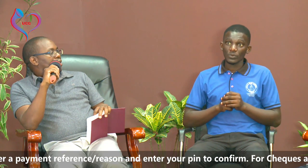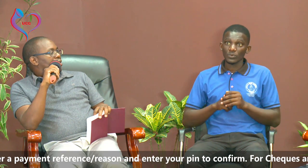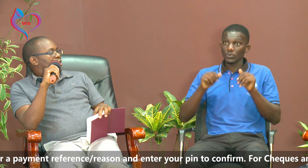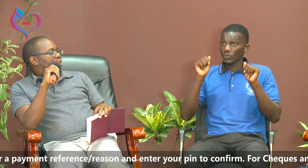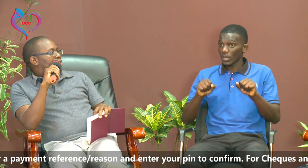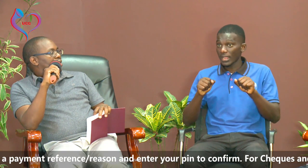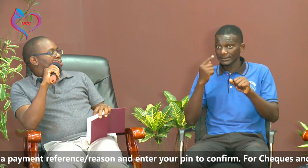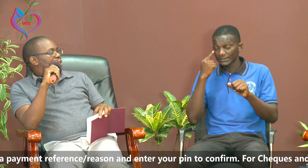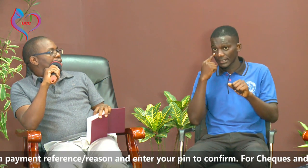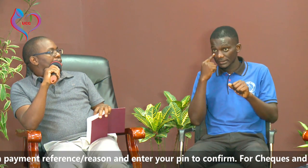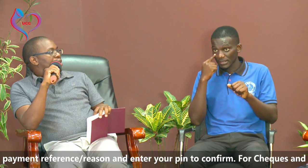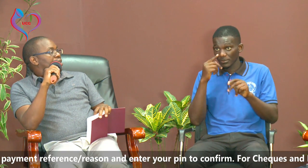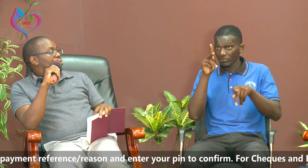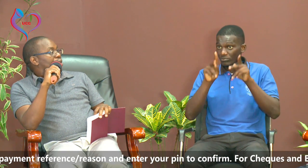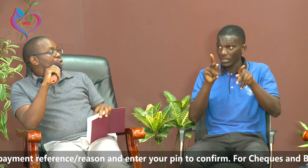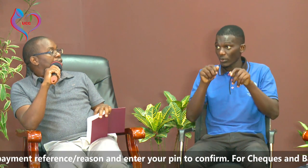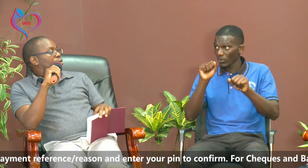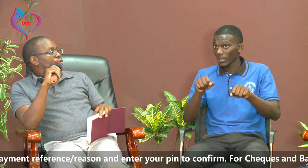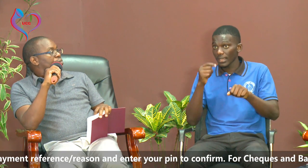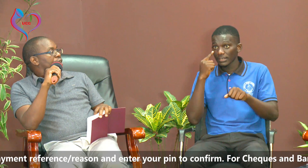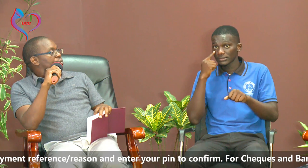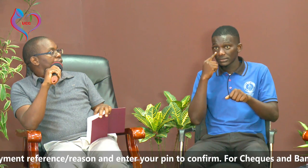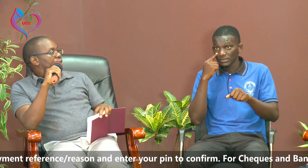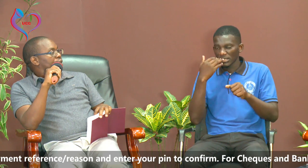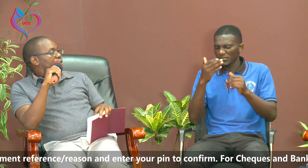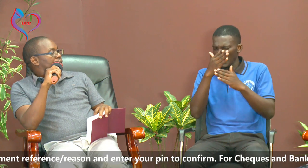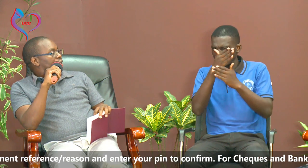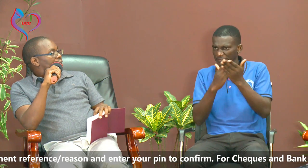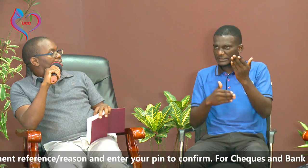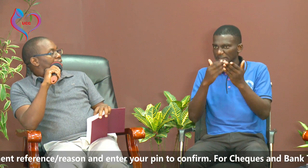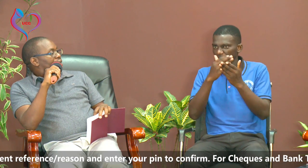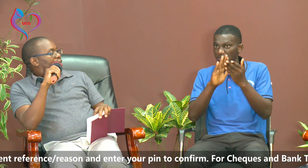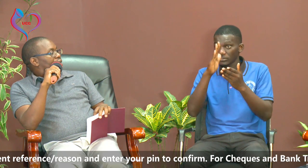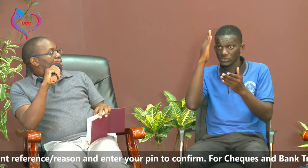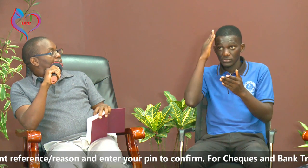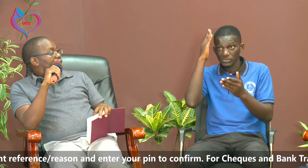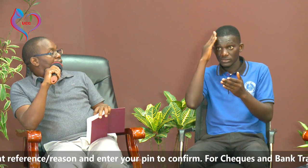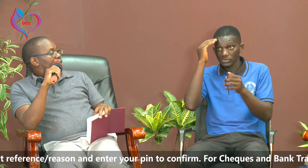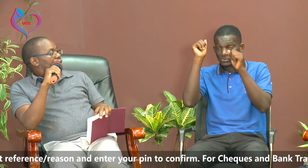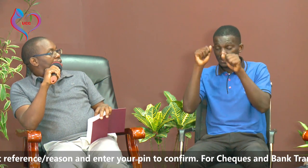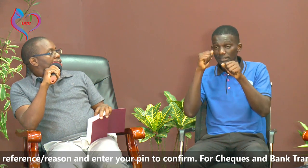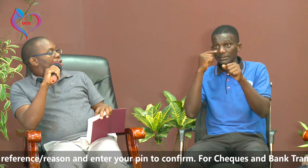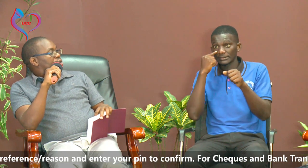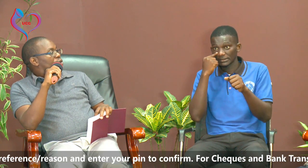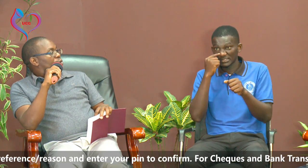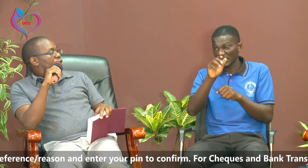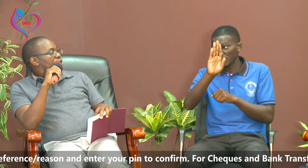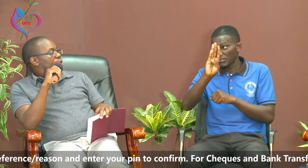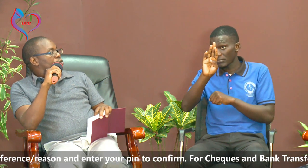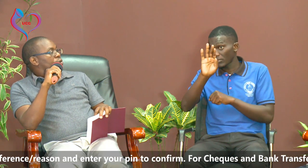abantu. Brain is brain mwenkusala omutwe brain mweri. Physical brain. Mweri. Nebo mwenkusala omutwe siraba soul.